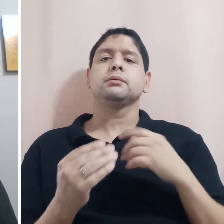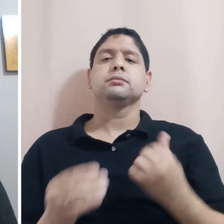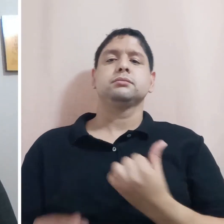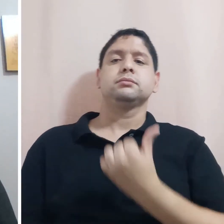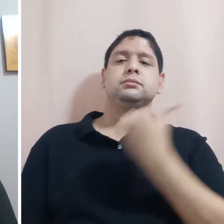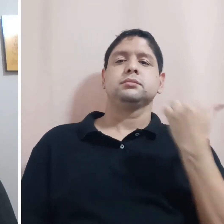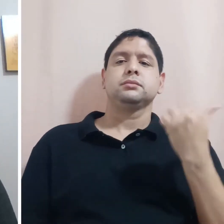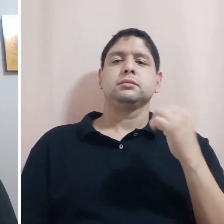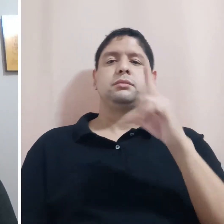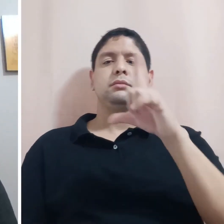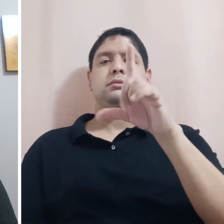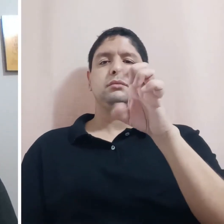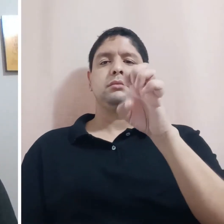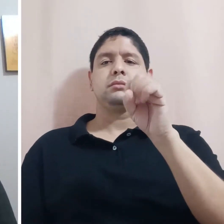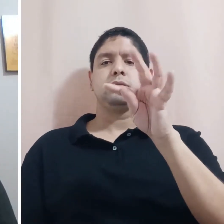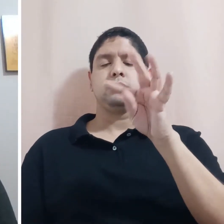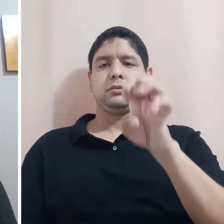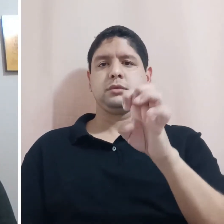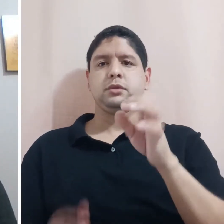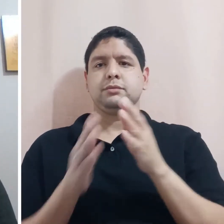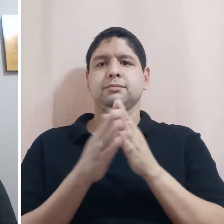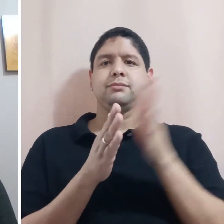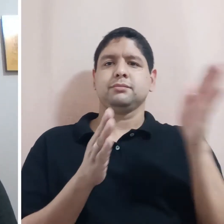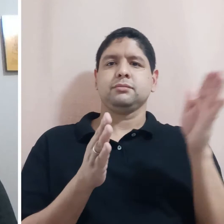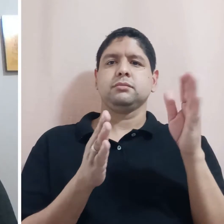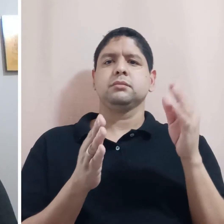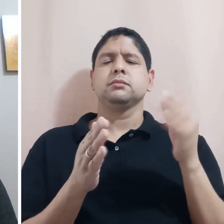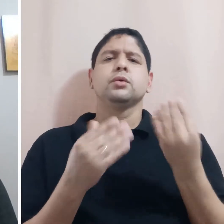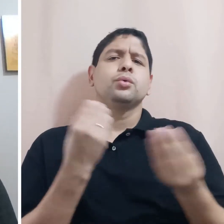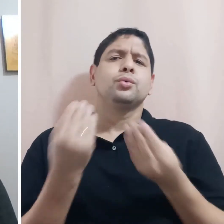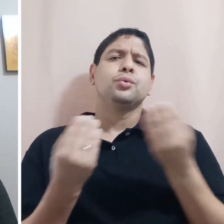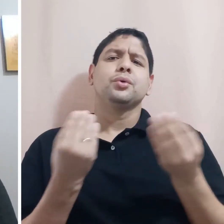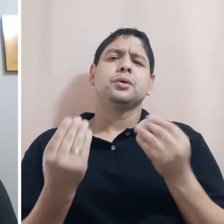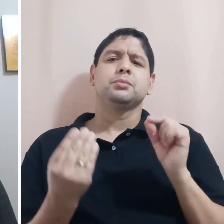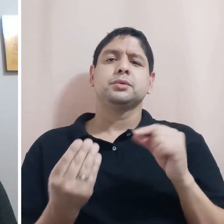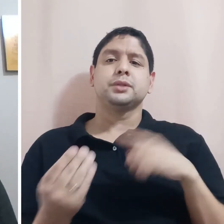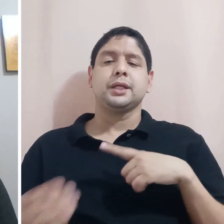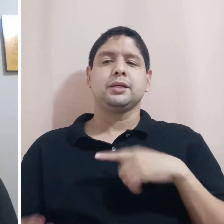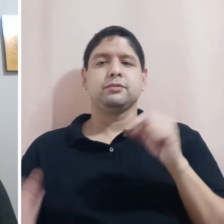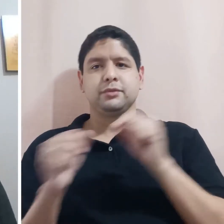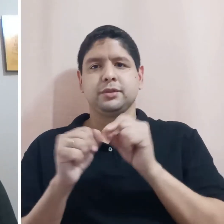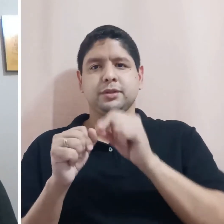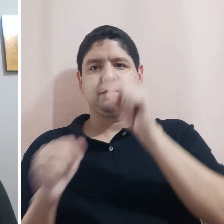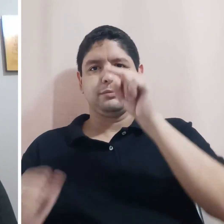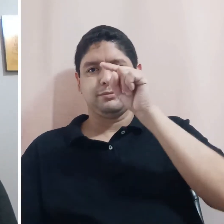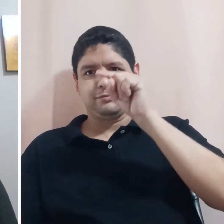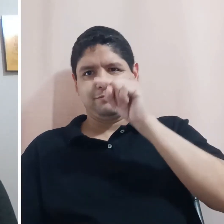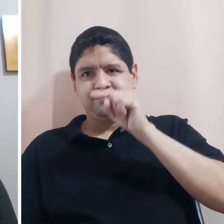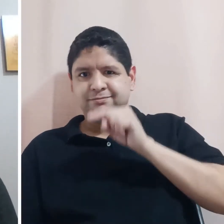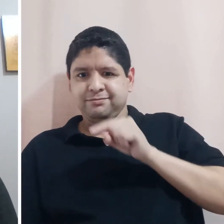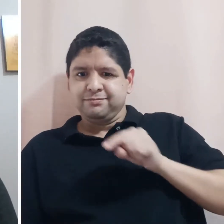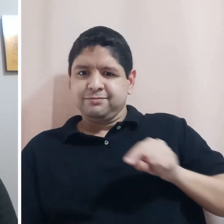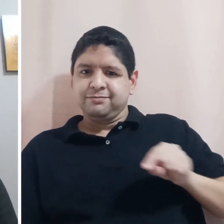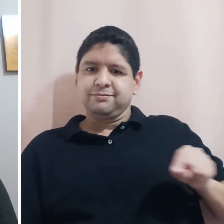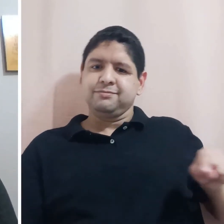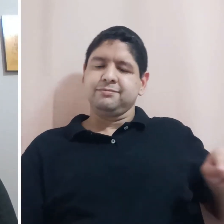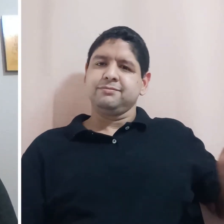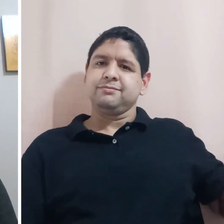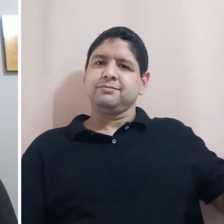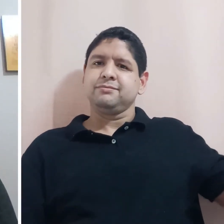A Ásia, né, ela está lá na direção leste. Então, como sair de lá do norte e chegar até o leste pelo mar? Tinha